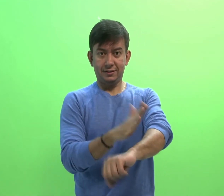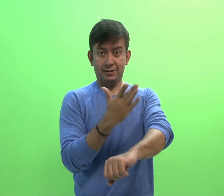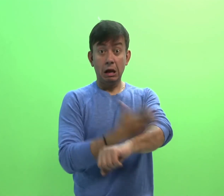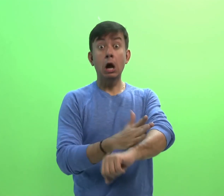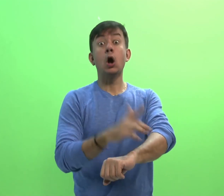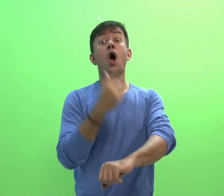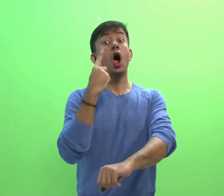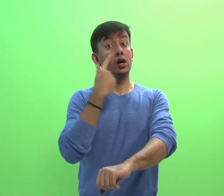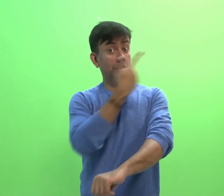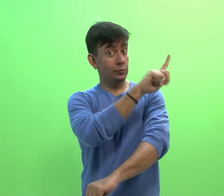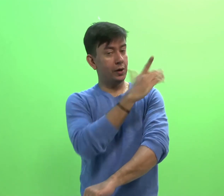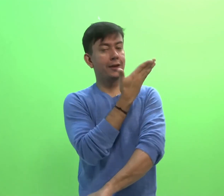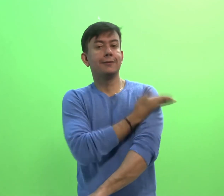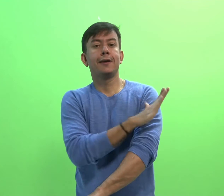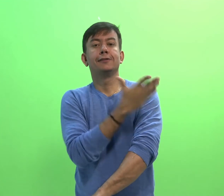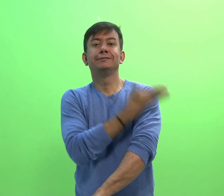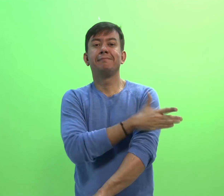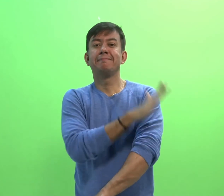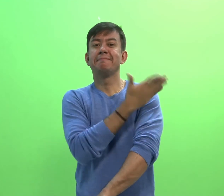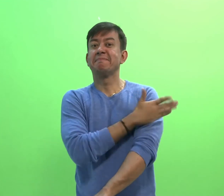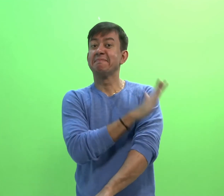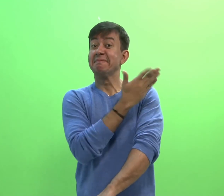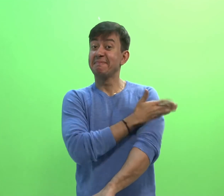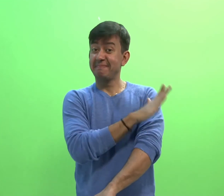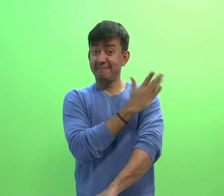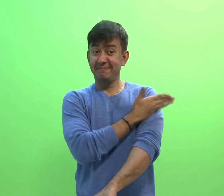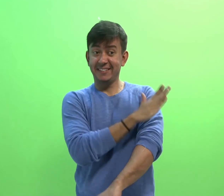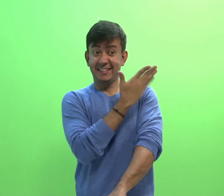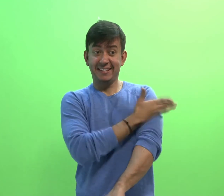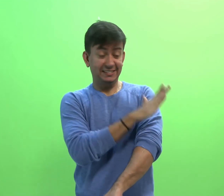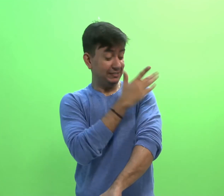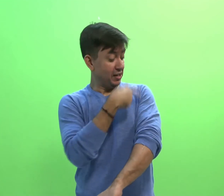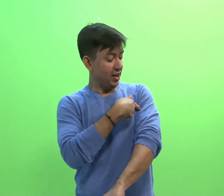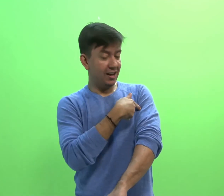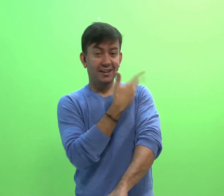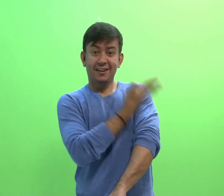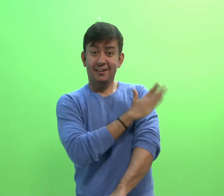é este. Vejam outras pessoas que fazem este sinal para treinar.